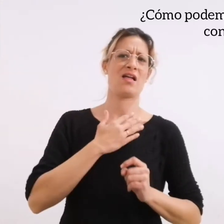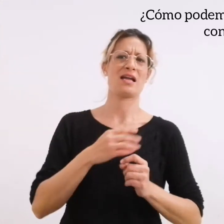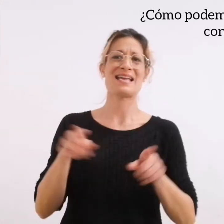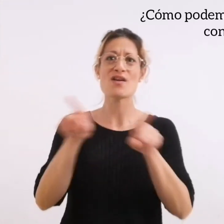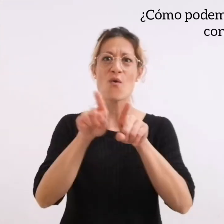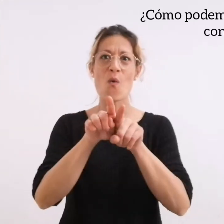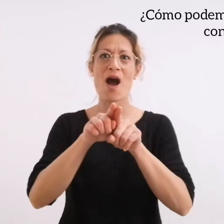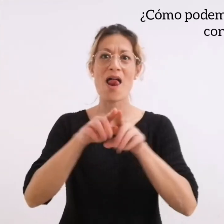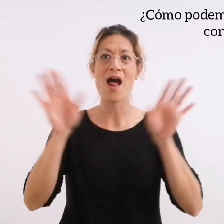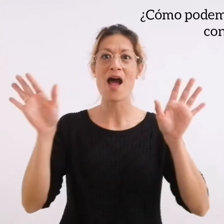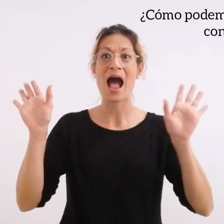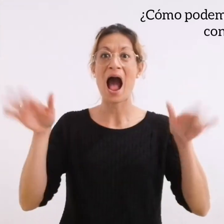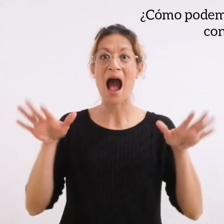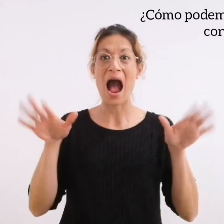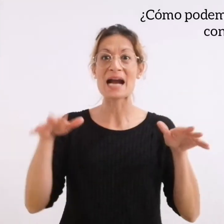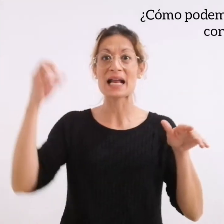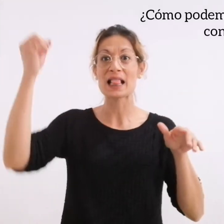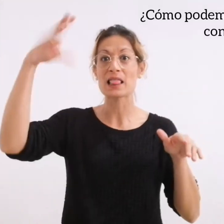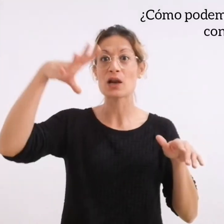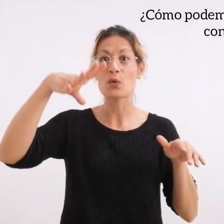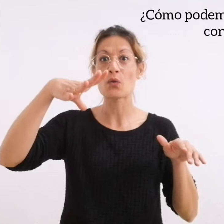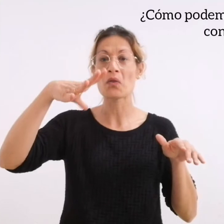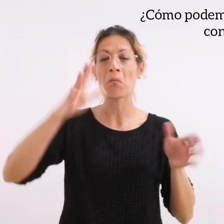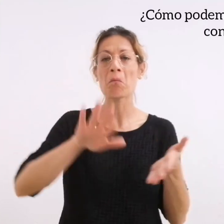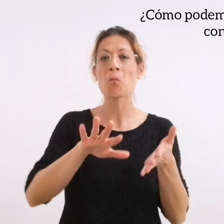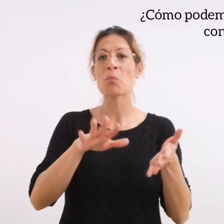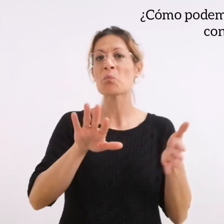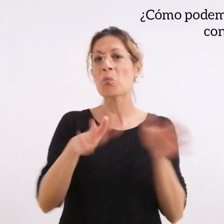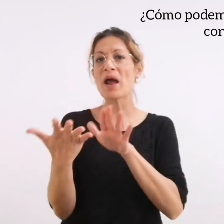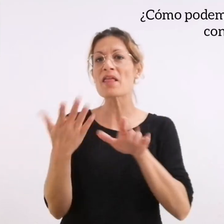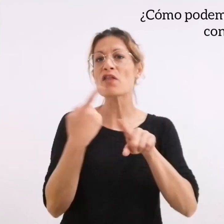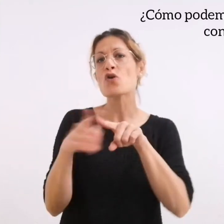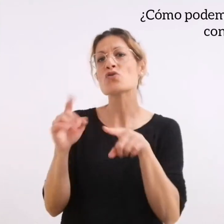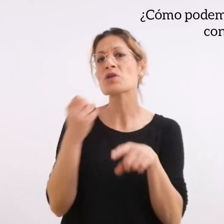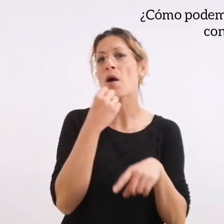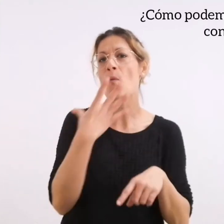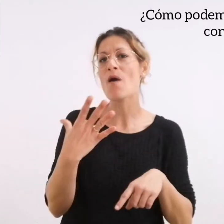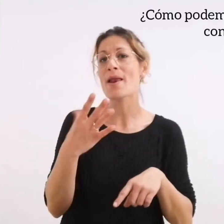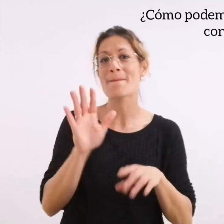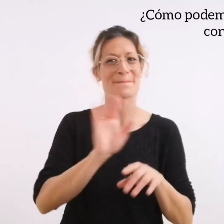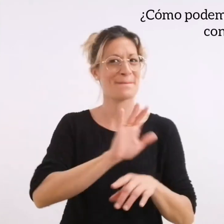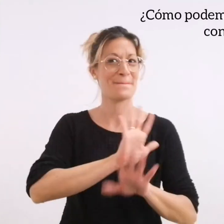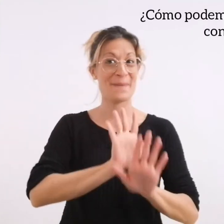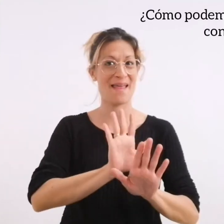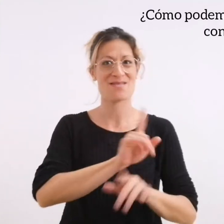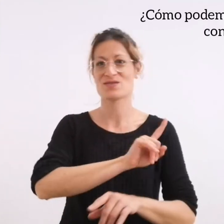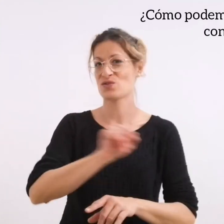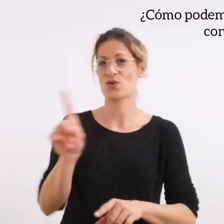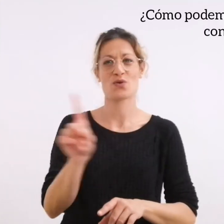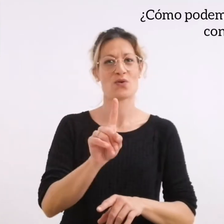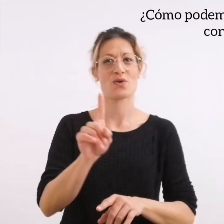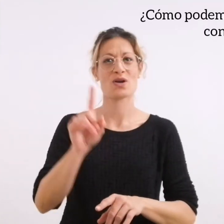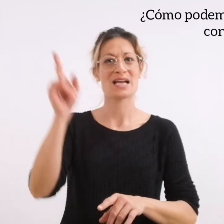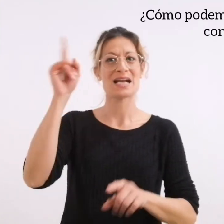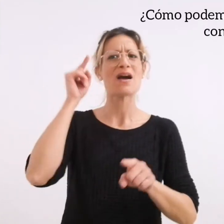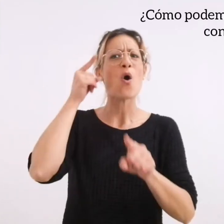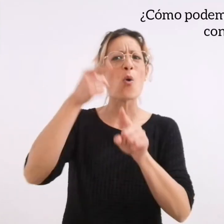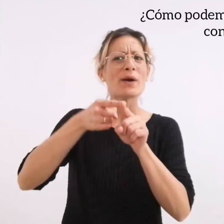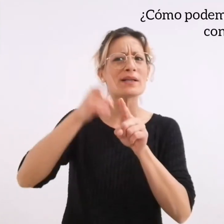que da una apariencia de algo bueno, pero él siempre quiere lo mismo. ¿Qué? Que pierda la palabra, que no esté aferrándome a la palabra.